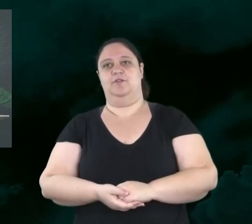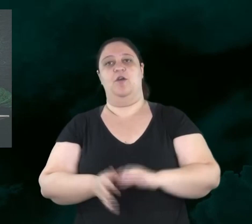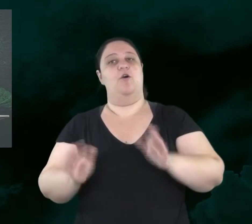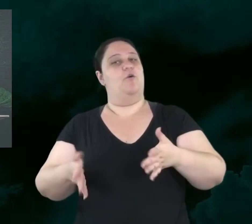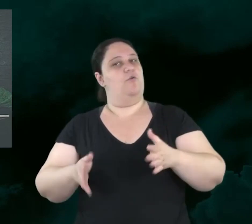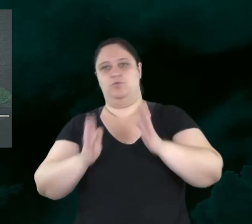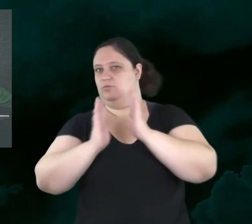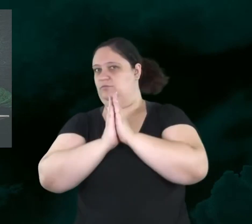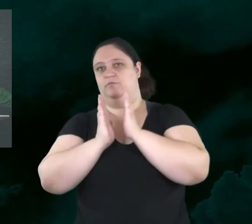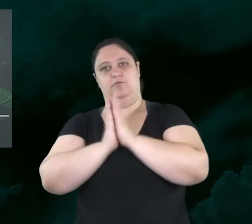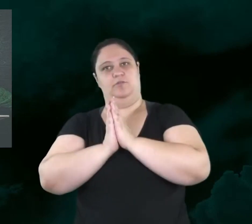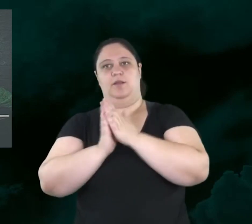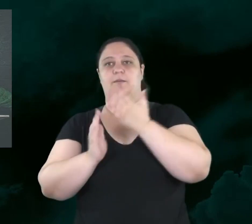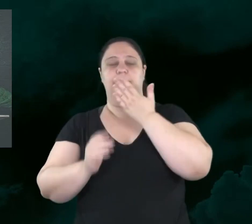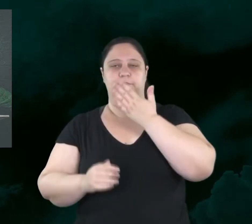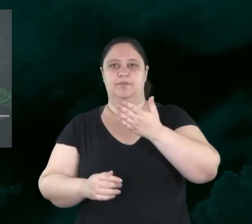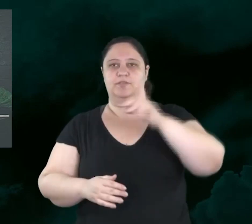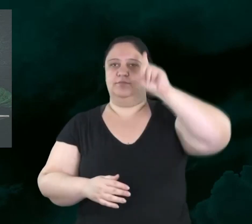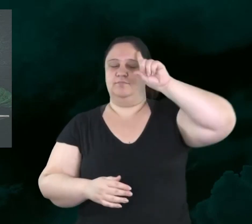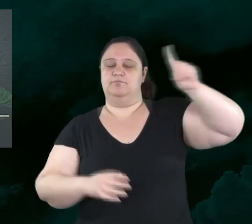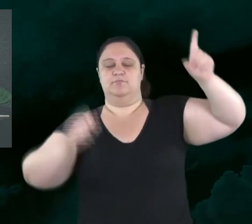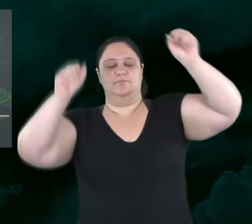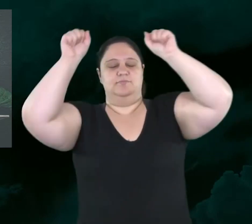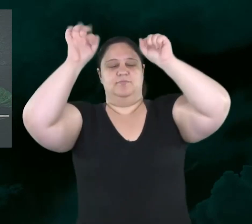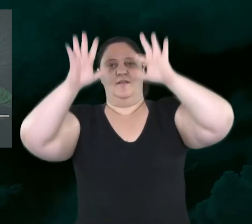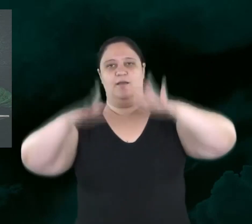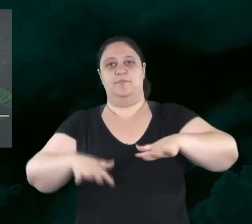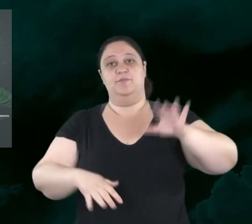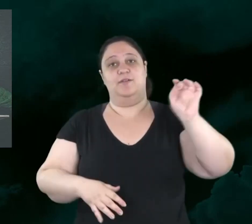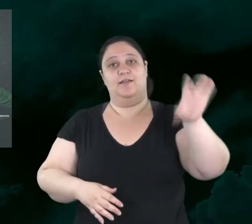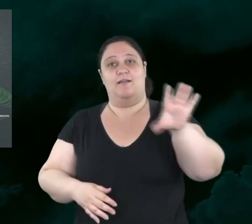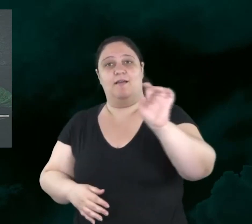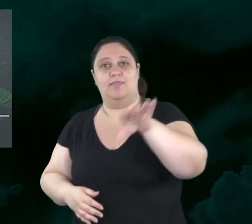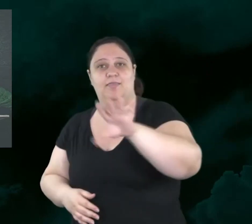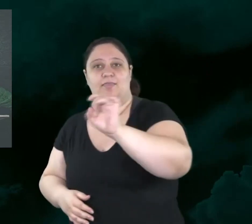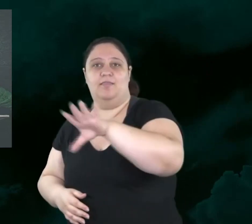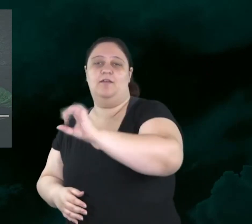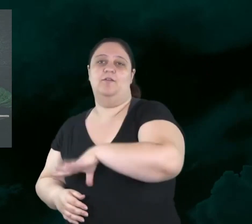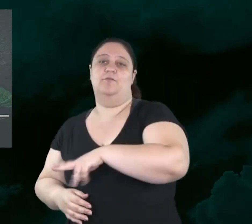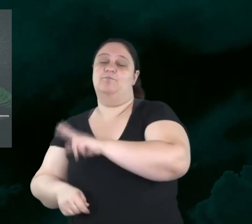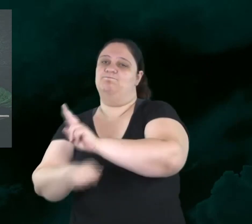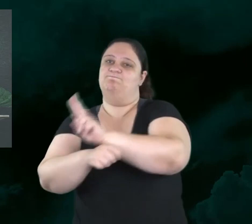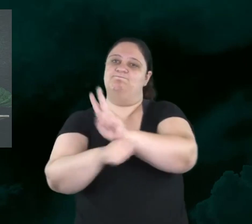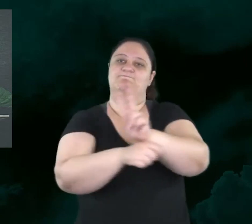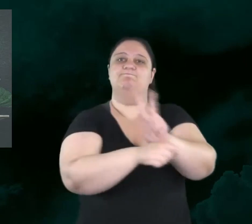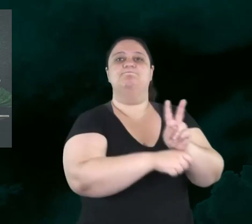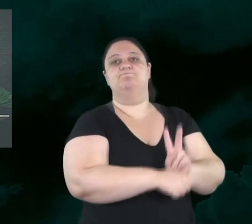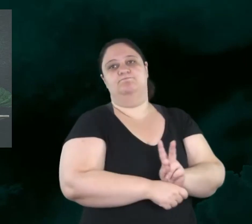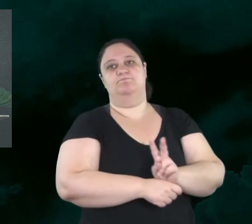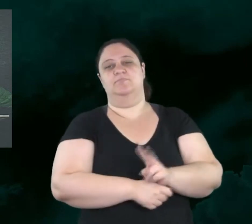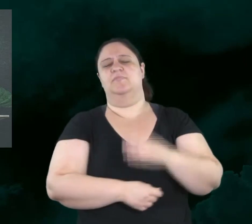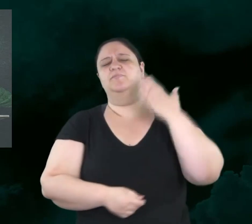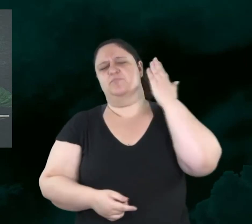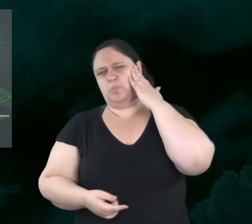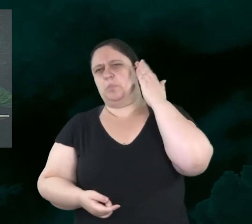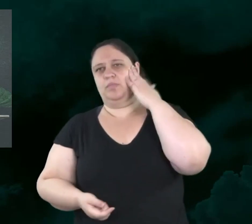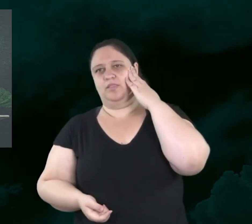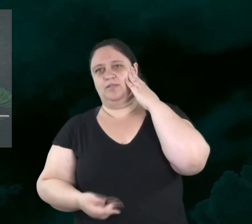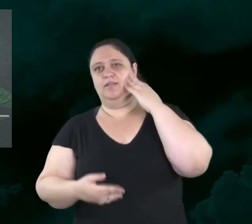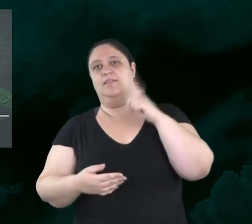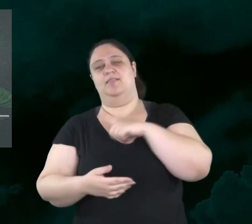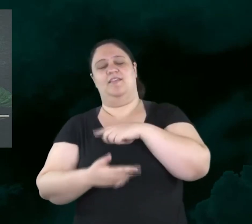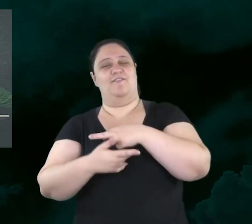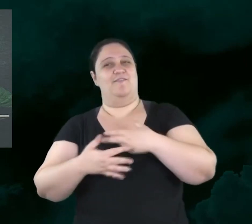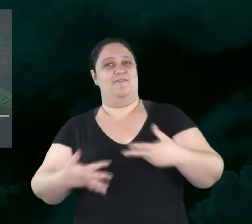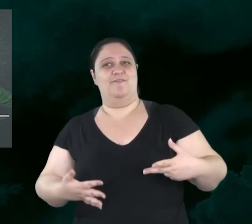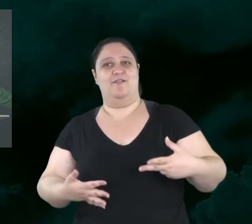eu vou pedir para o Senhor abençoar cada família, cuida de cada um. Eu sei que muitos estão como eu,